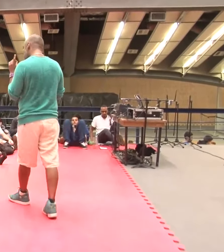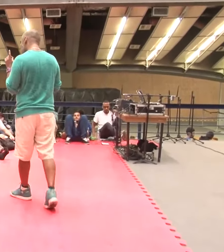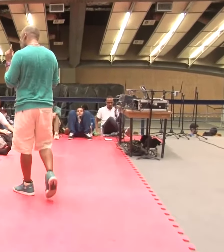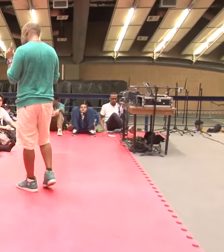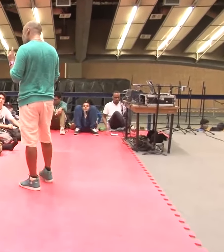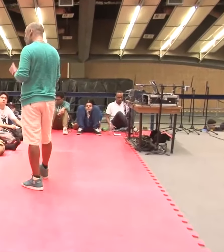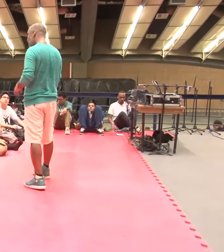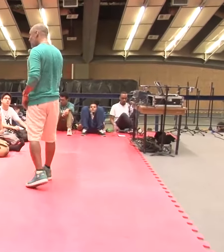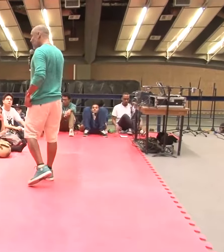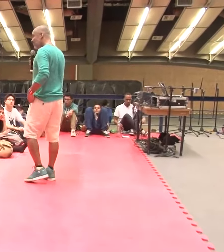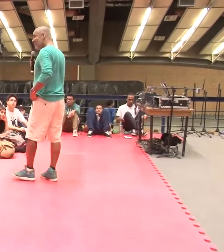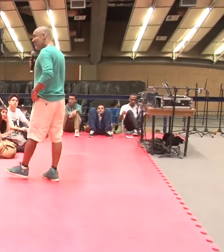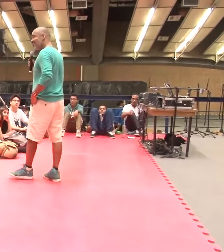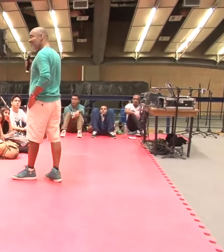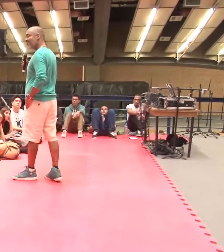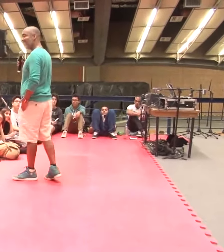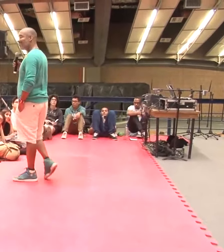Mas na sala de Miranda,